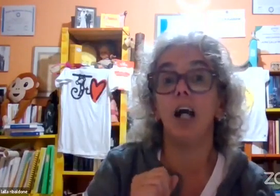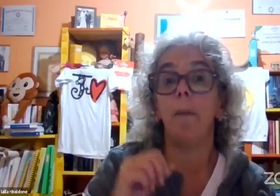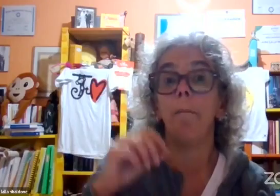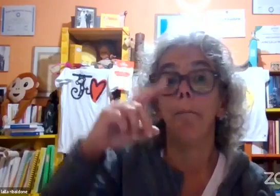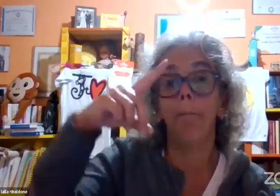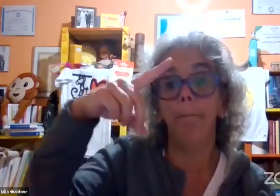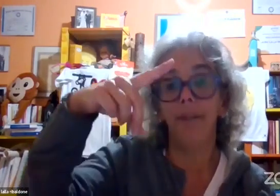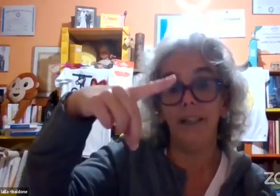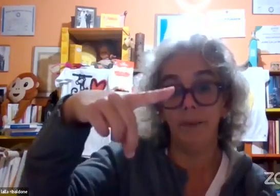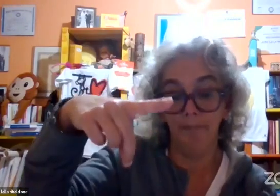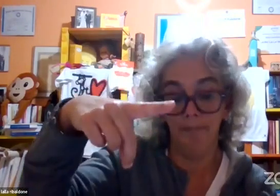Lettera P.